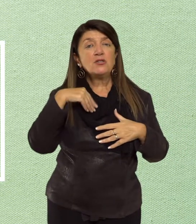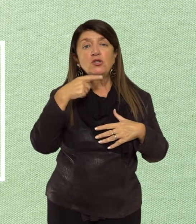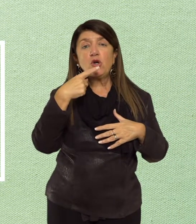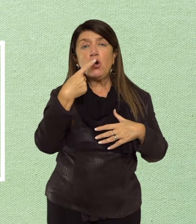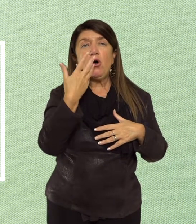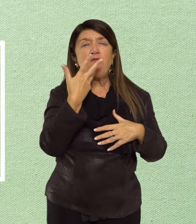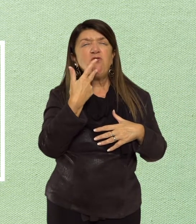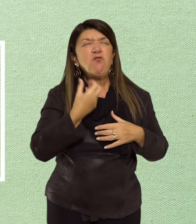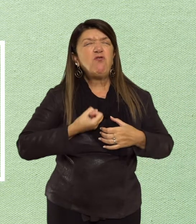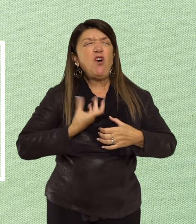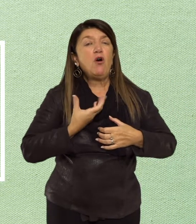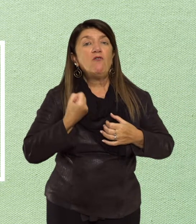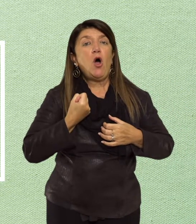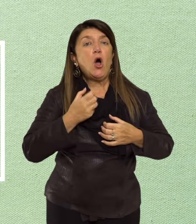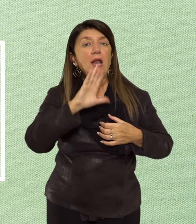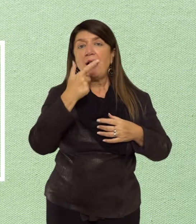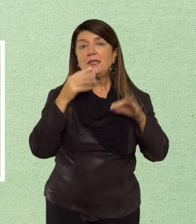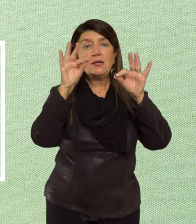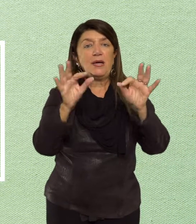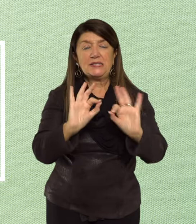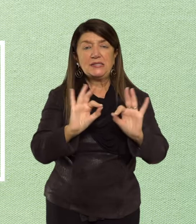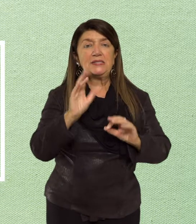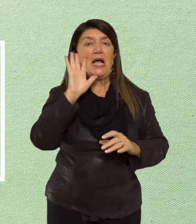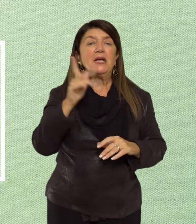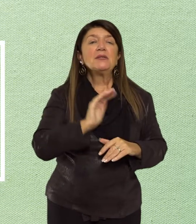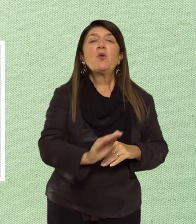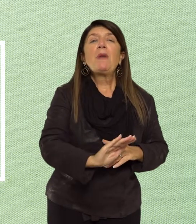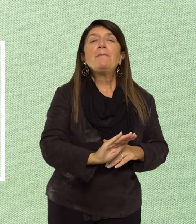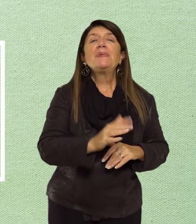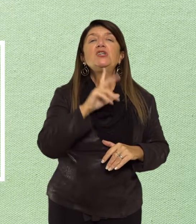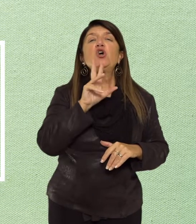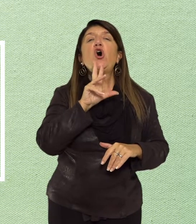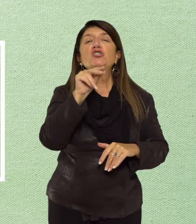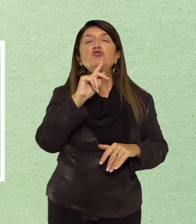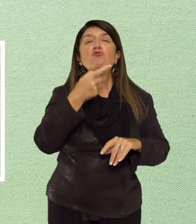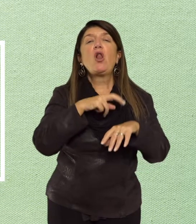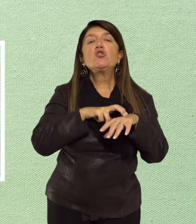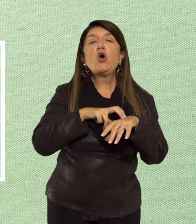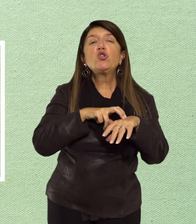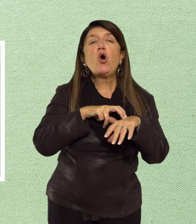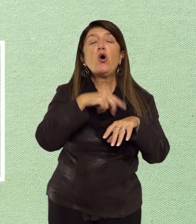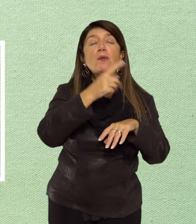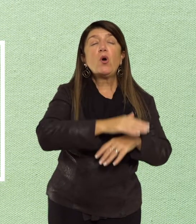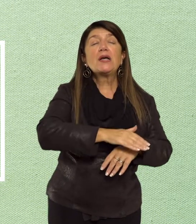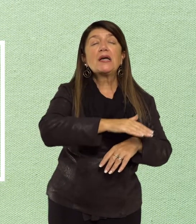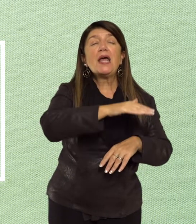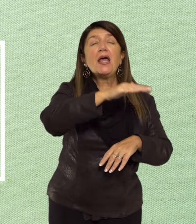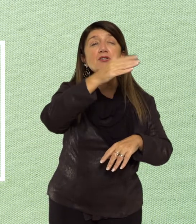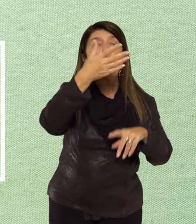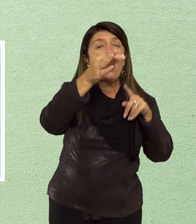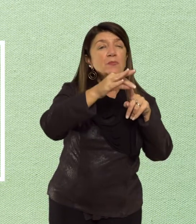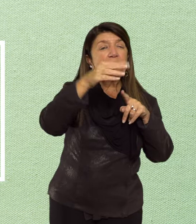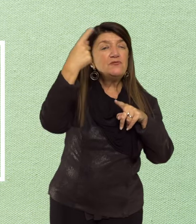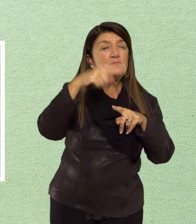magari c'è il bambino che ispira a diventare medico piuttosto che altro fa di tutto pur di raggiungere quell'obiettivo, e in